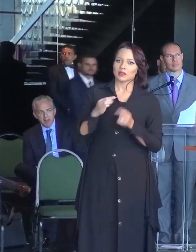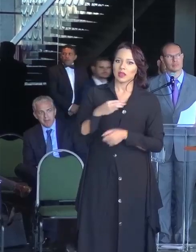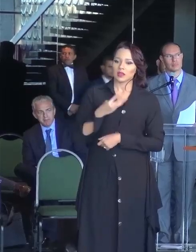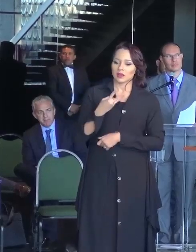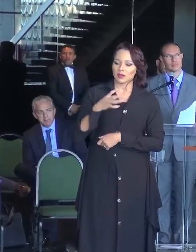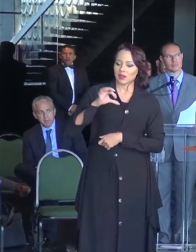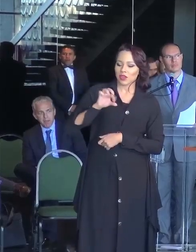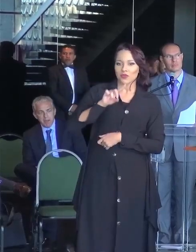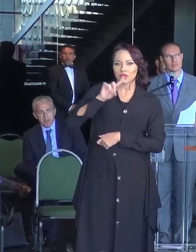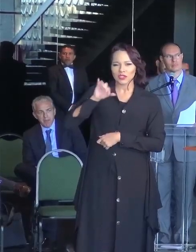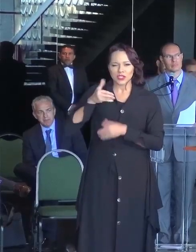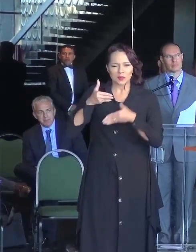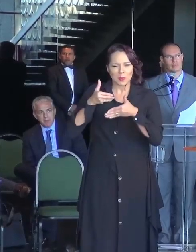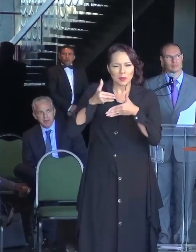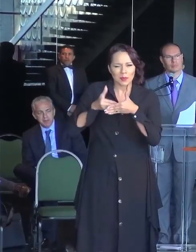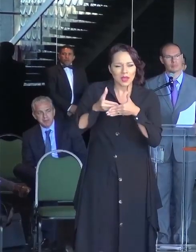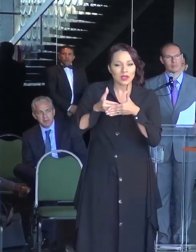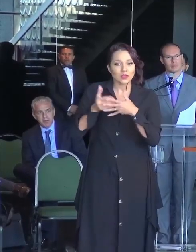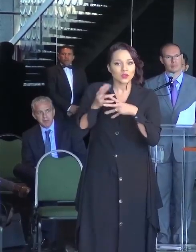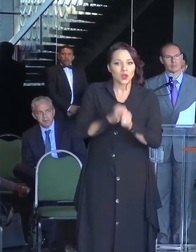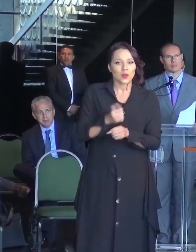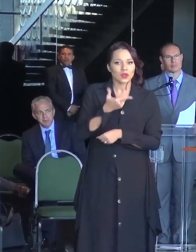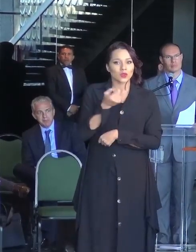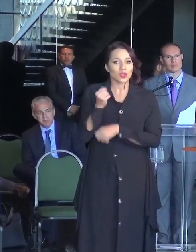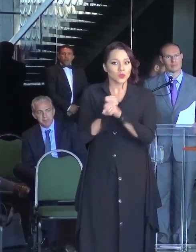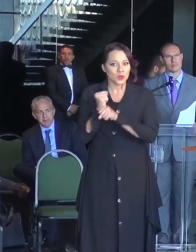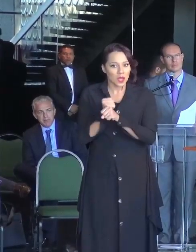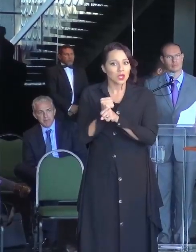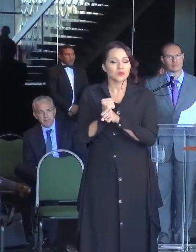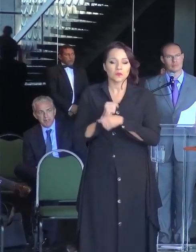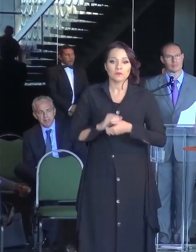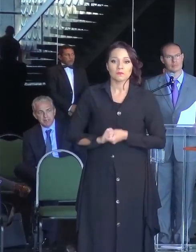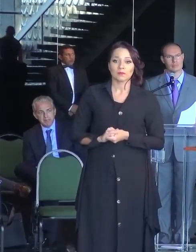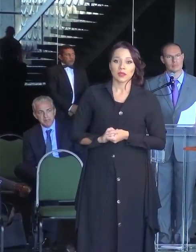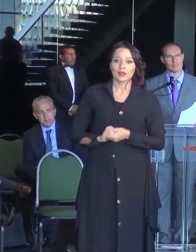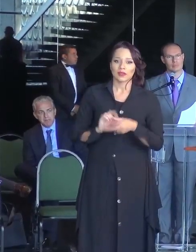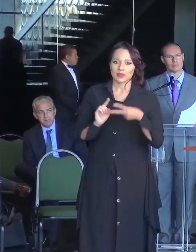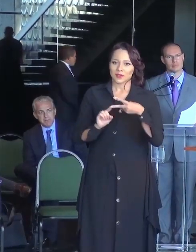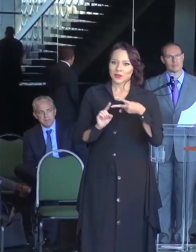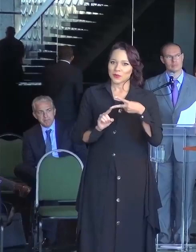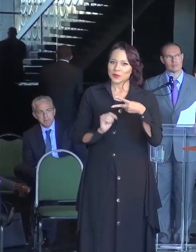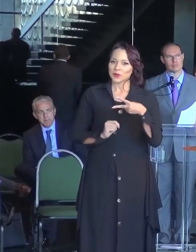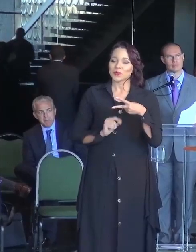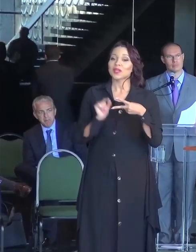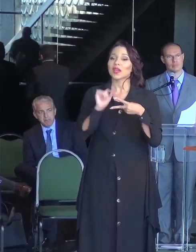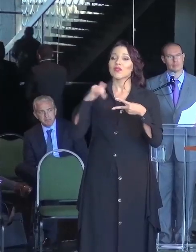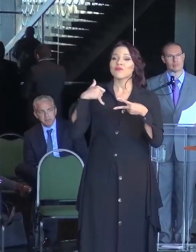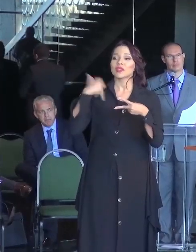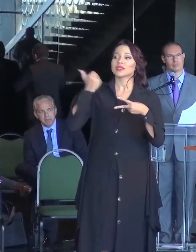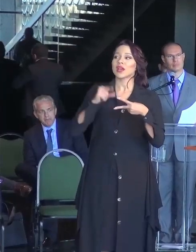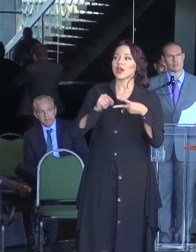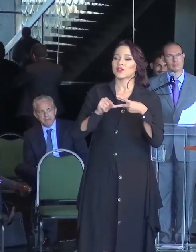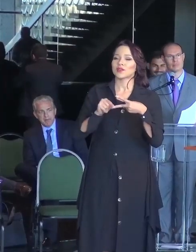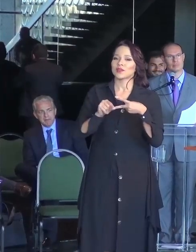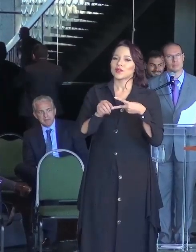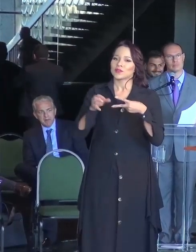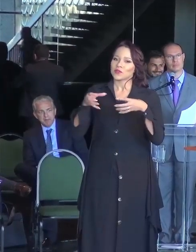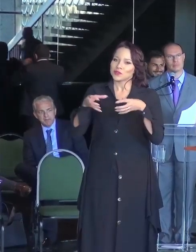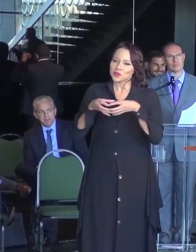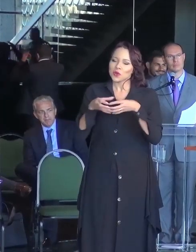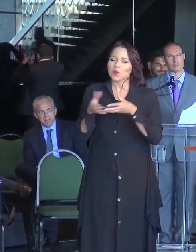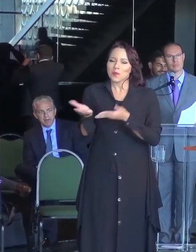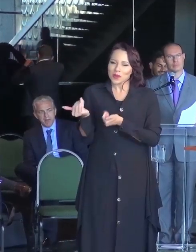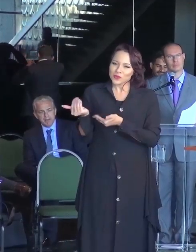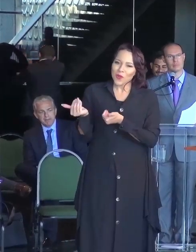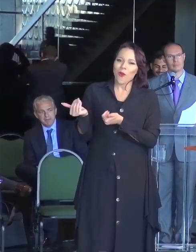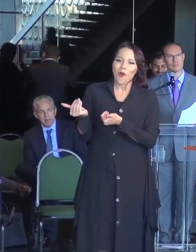dias dos seus 200 anos, e a sua, vamos dizer assim, o seu órgão mais